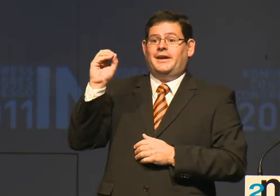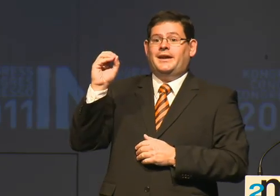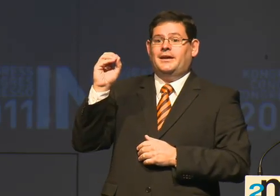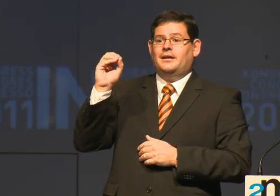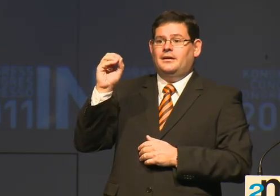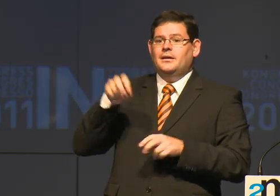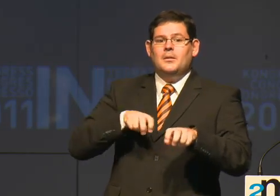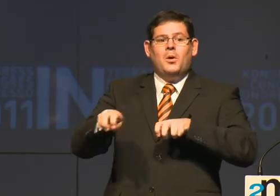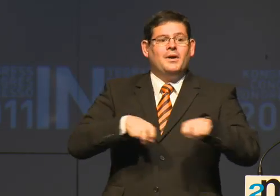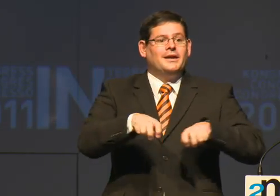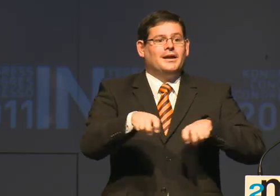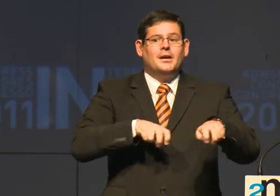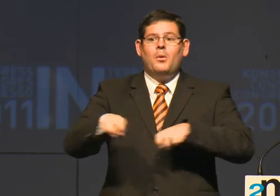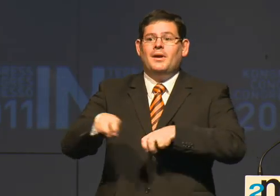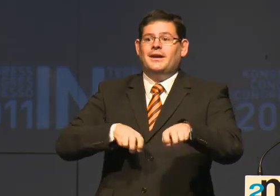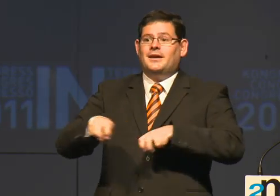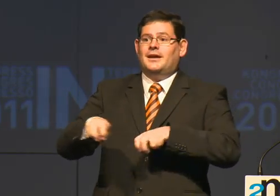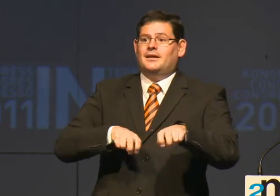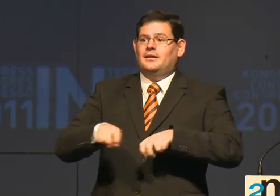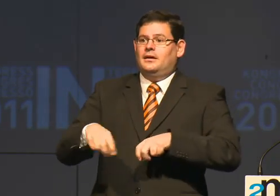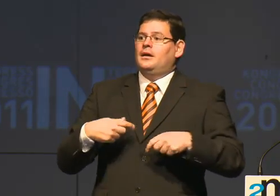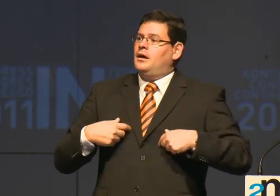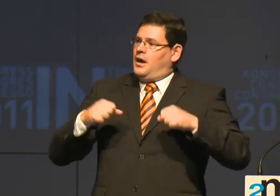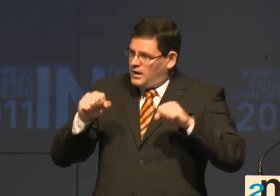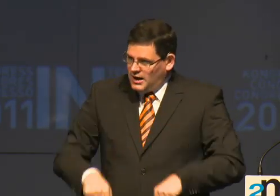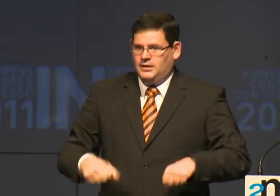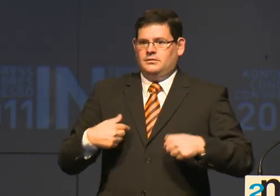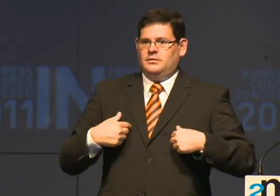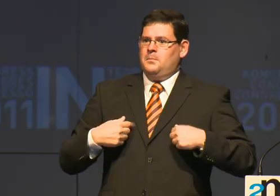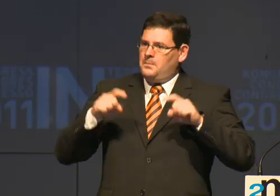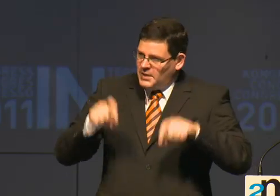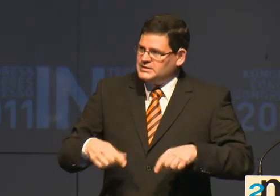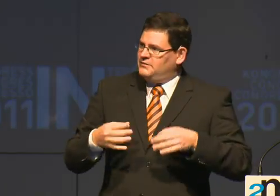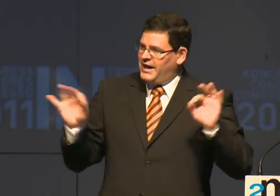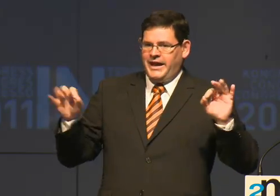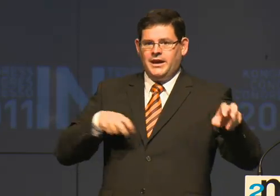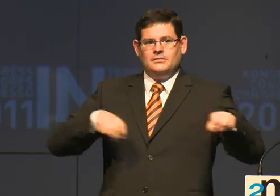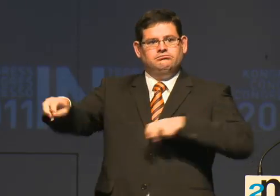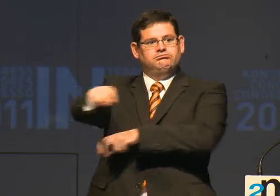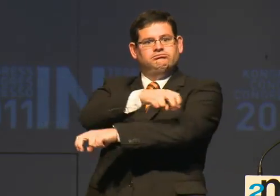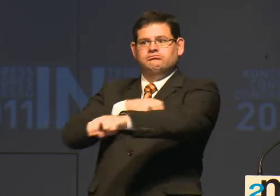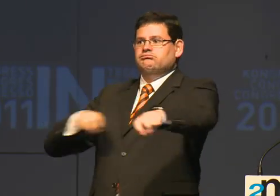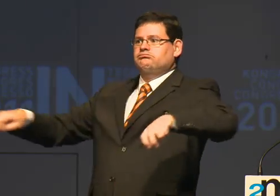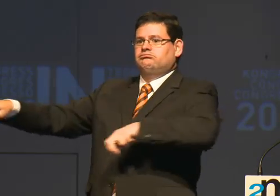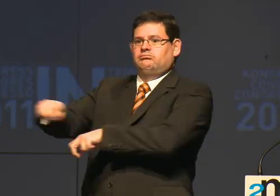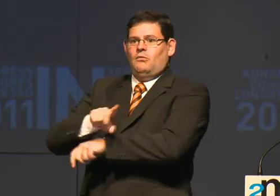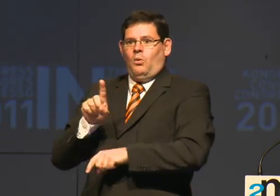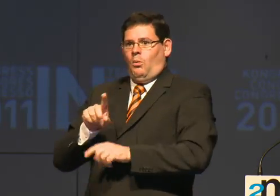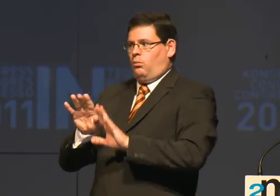Autre article, l'article numéro 20, le droit à la mobilité personnelle. J'ai donc le droit de librement pouvoir